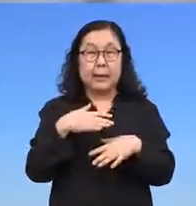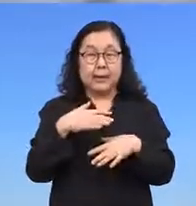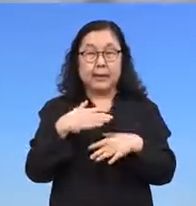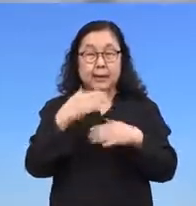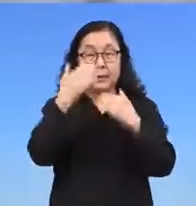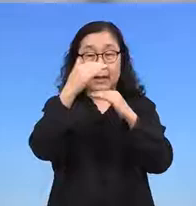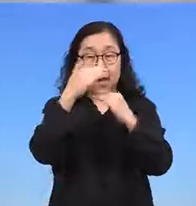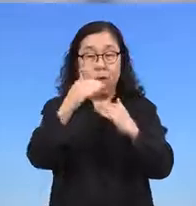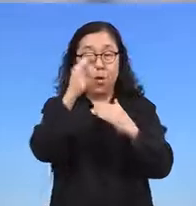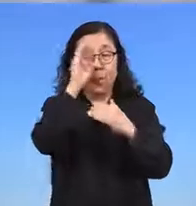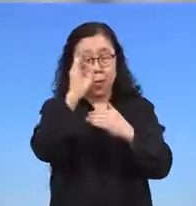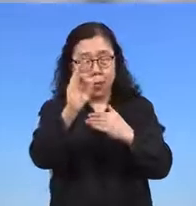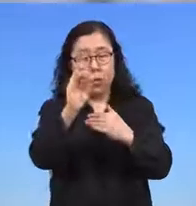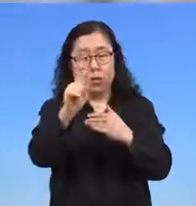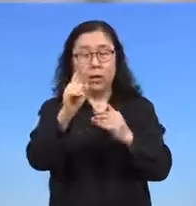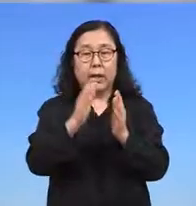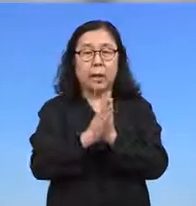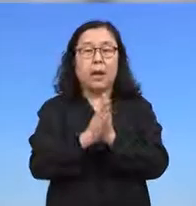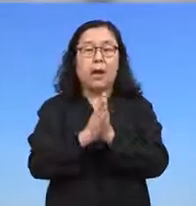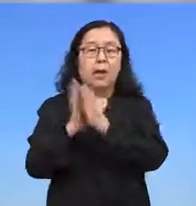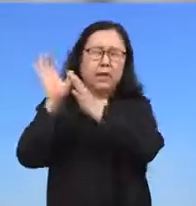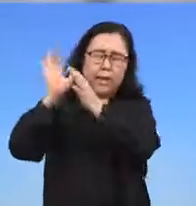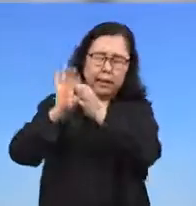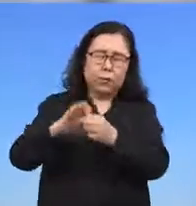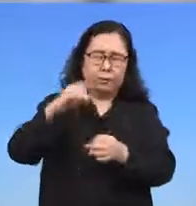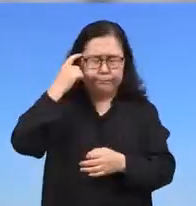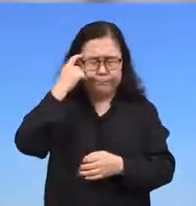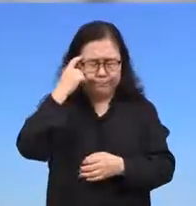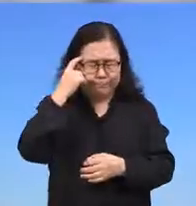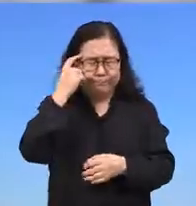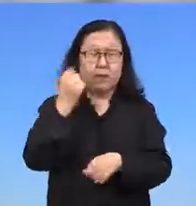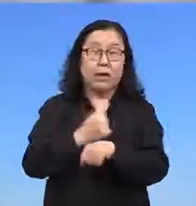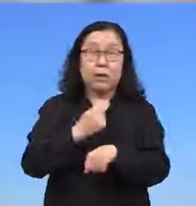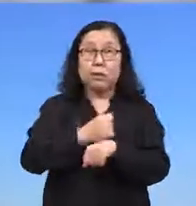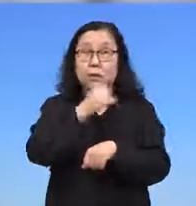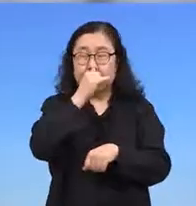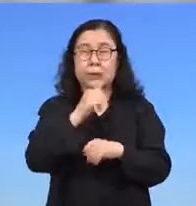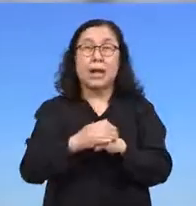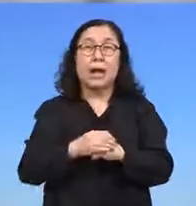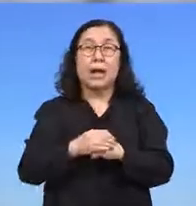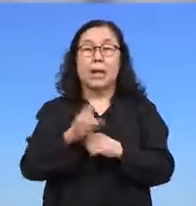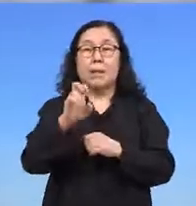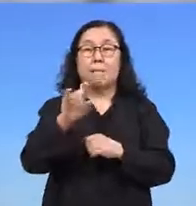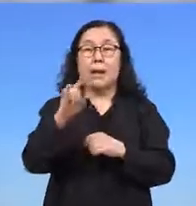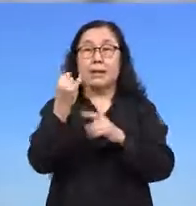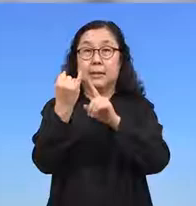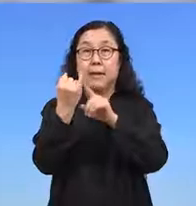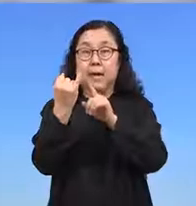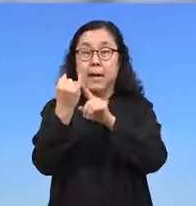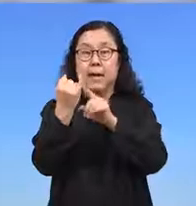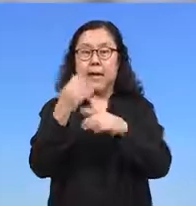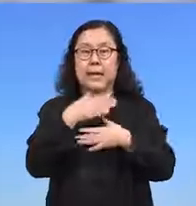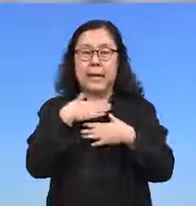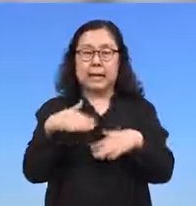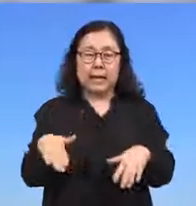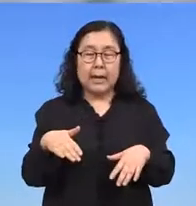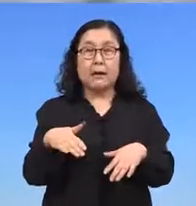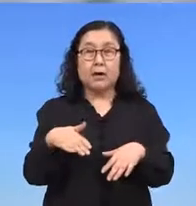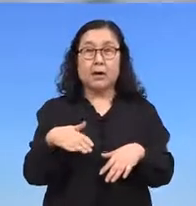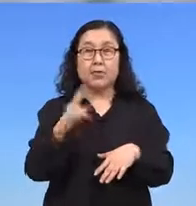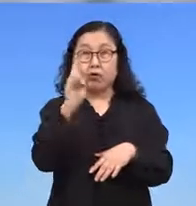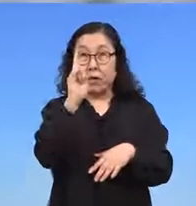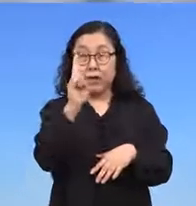제 마음에 영향을 미치고 있는데요, 이 마르다가 가지고 있는 연약한 점